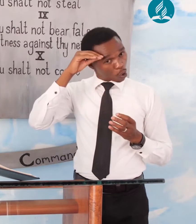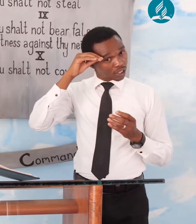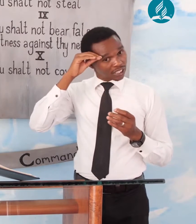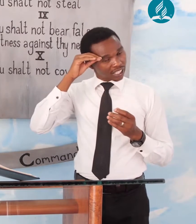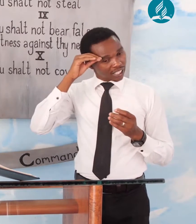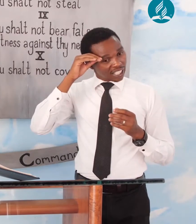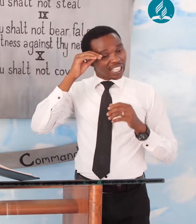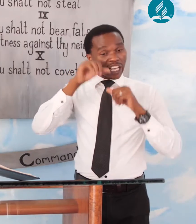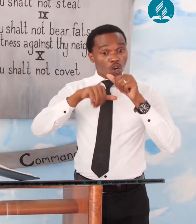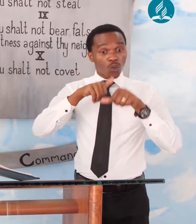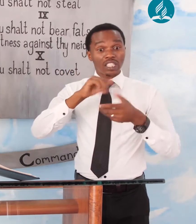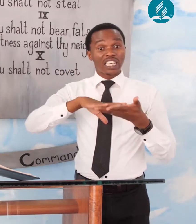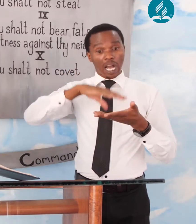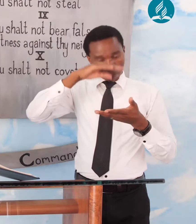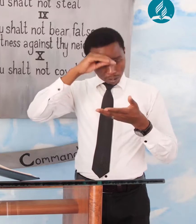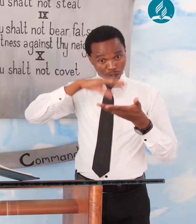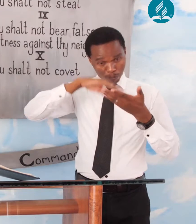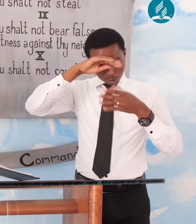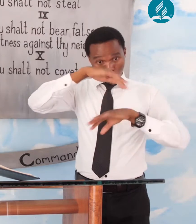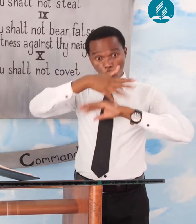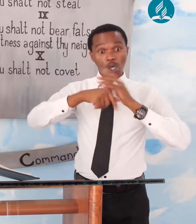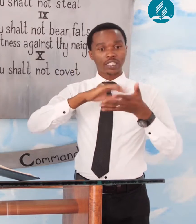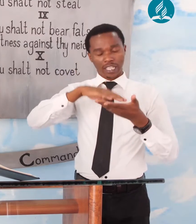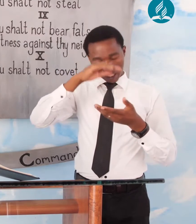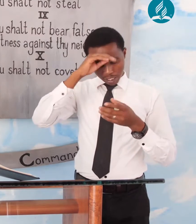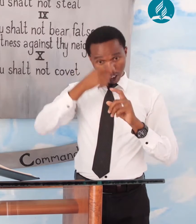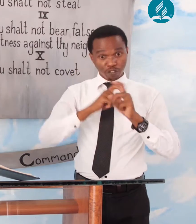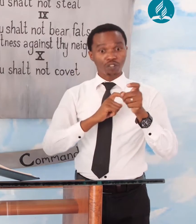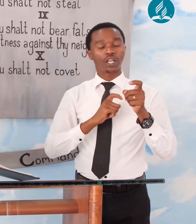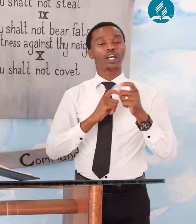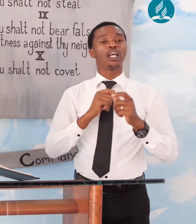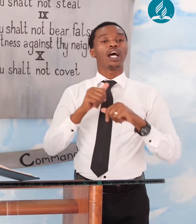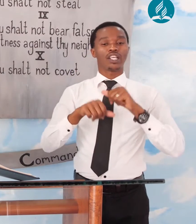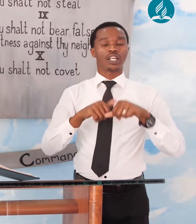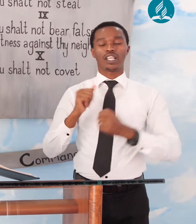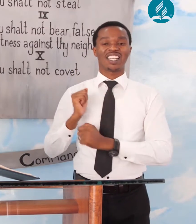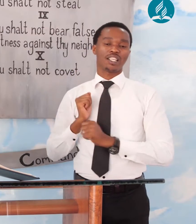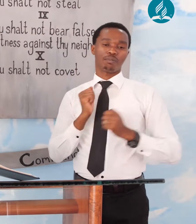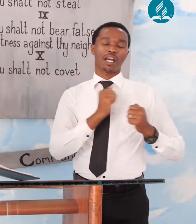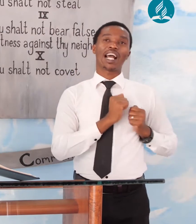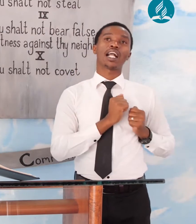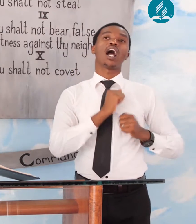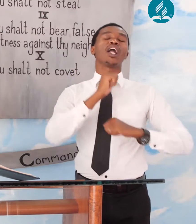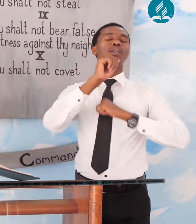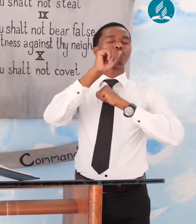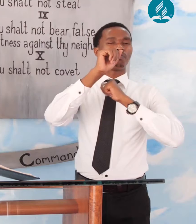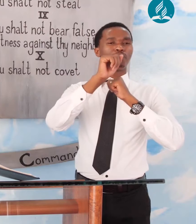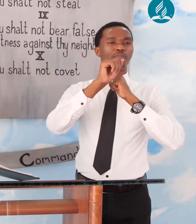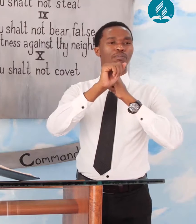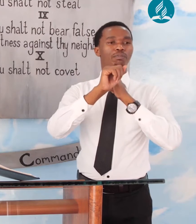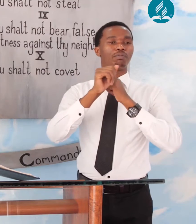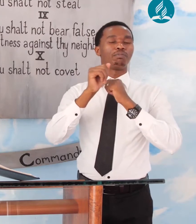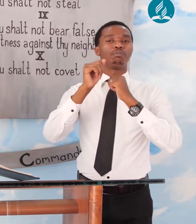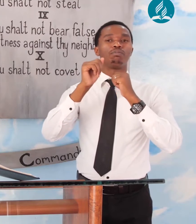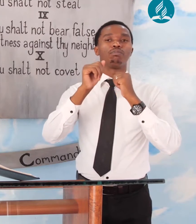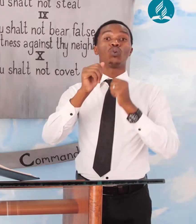ay'igisirikare n'ay'ubutegetsi bwose yibwiraga ko azakuza mu Egiputa ubwoko bwe ubuhanga yize muri